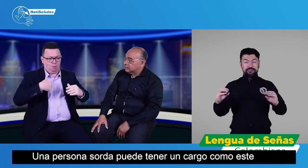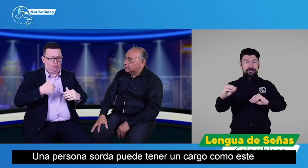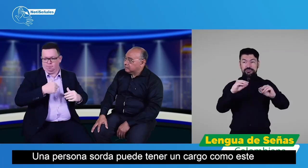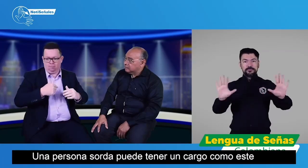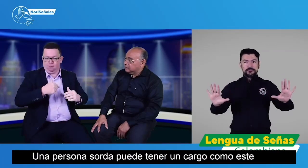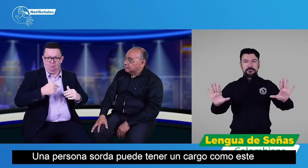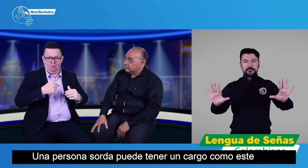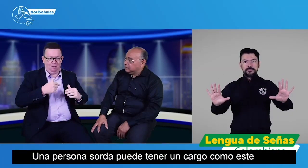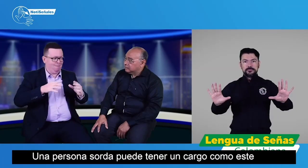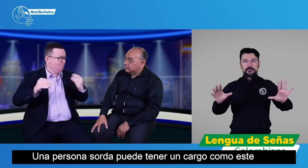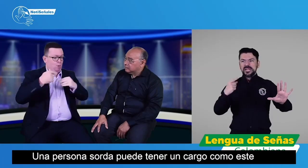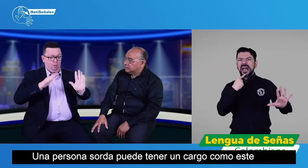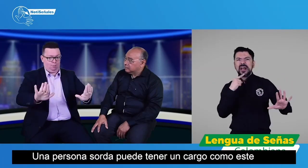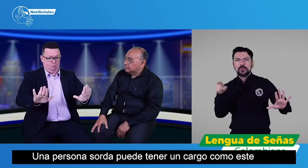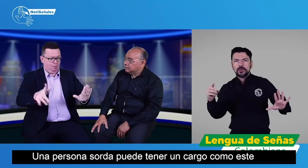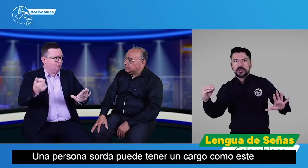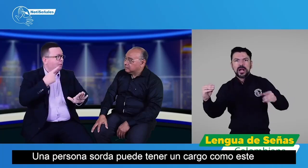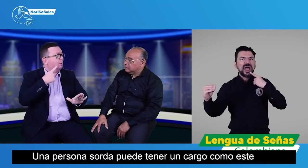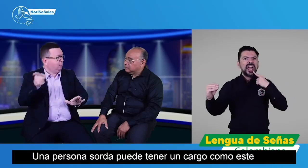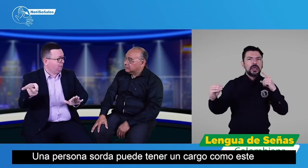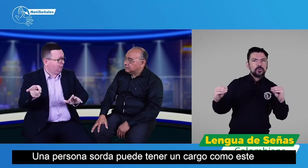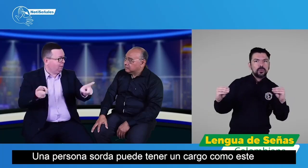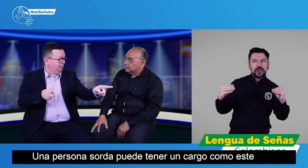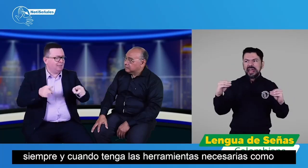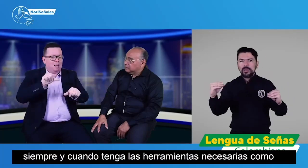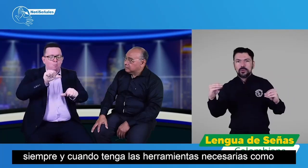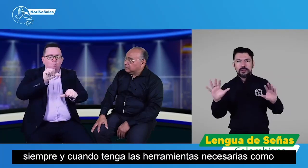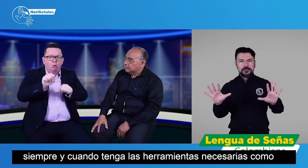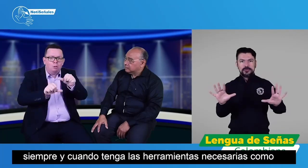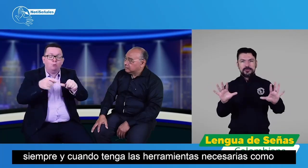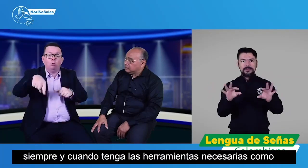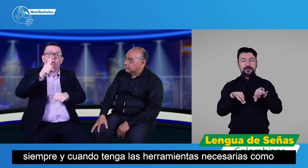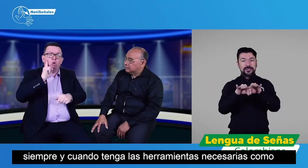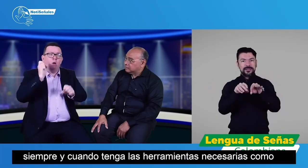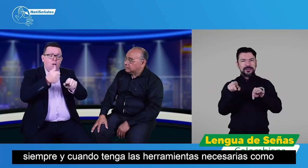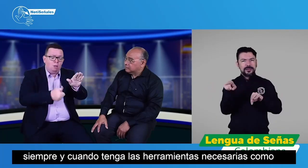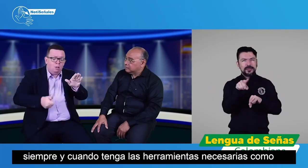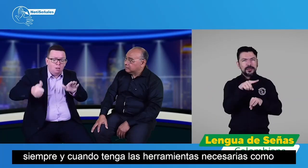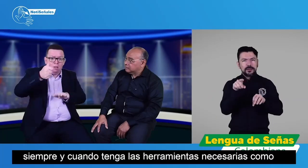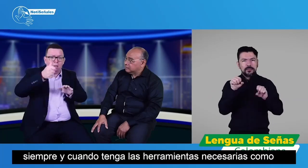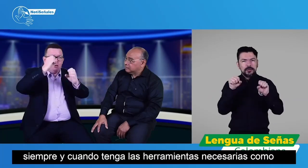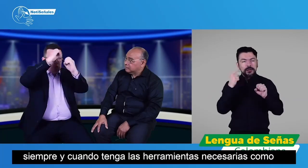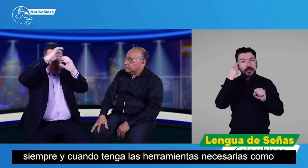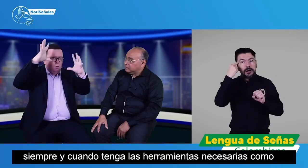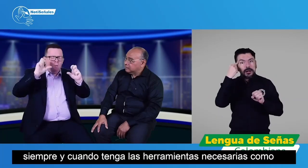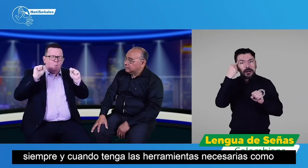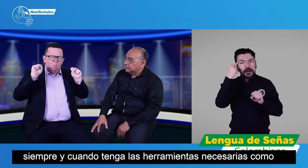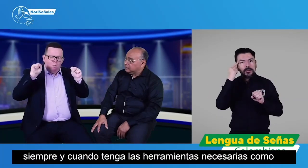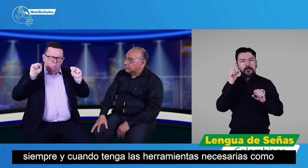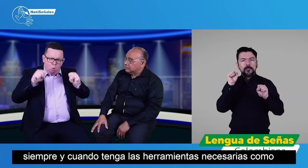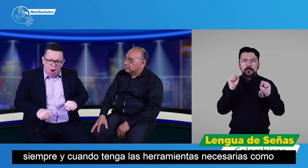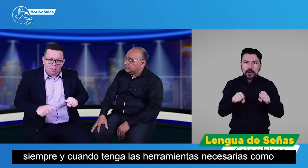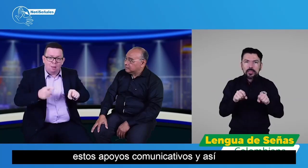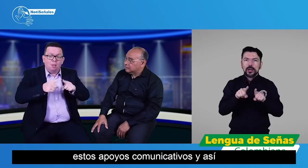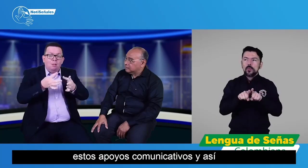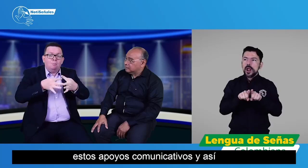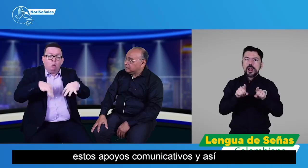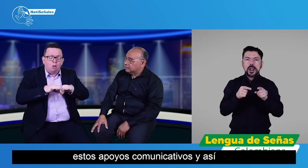persona sorda puede tener un cargo como este siempre y cuando tenga las herramientas necesarias como estos apoyos